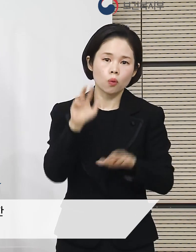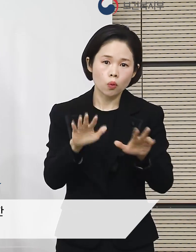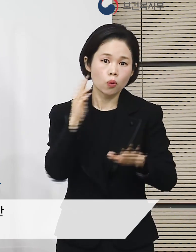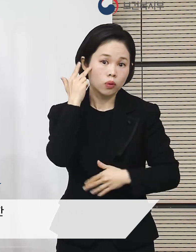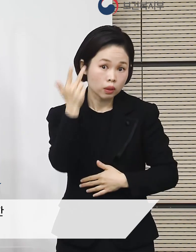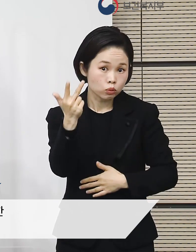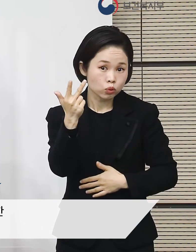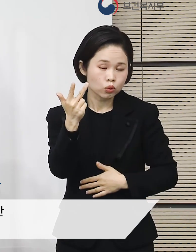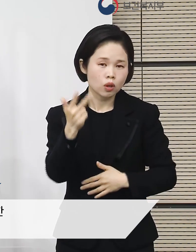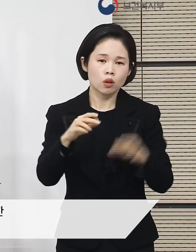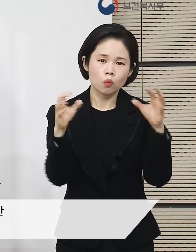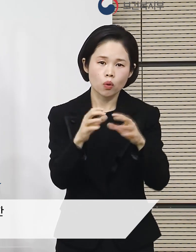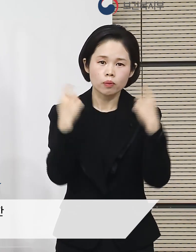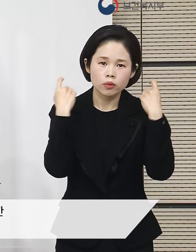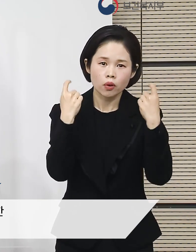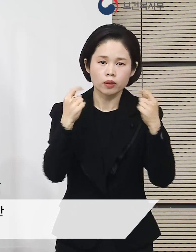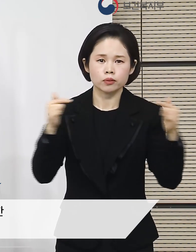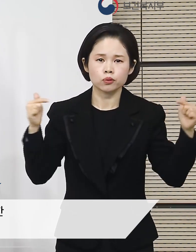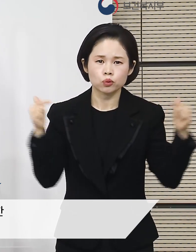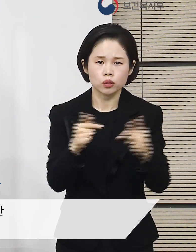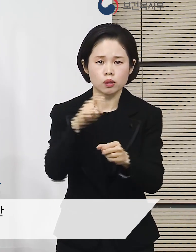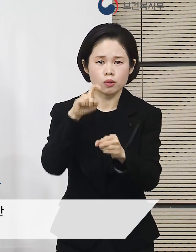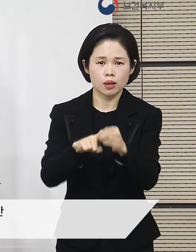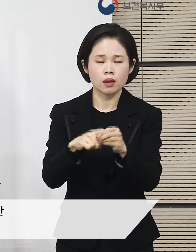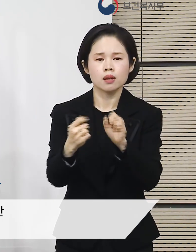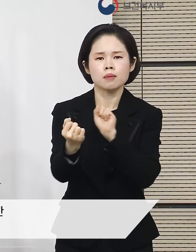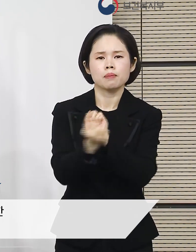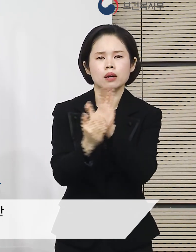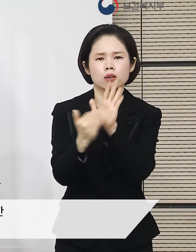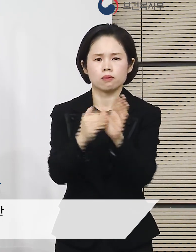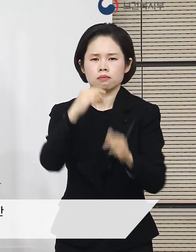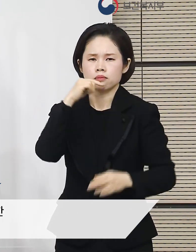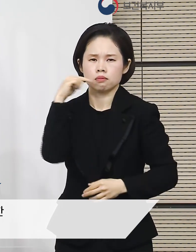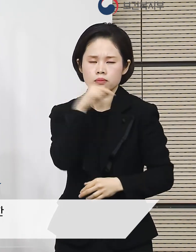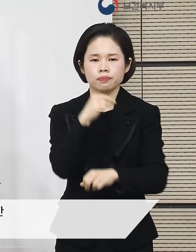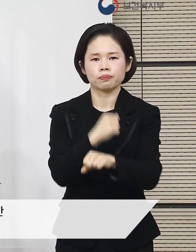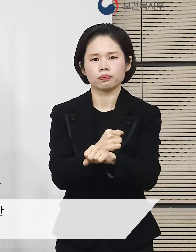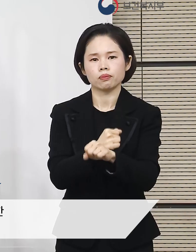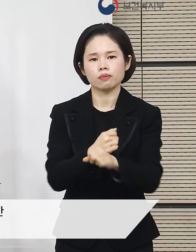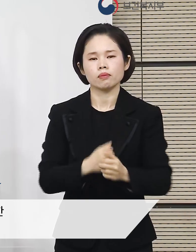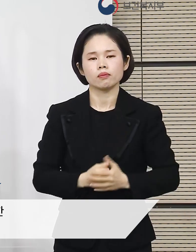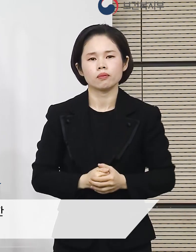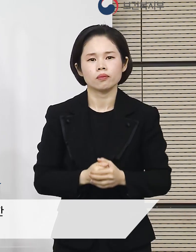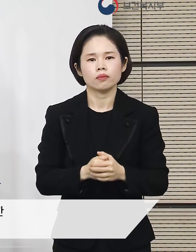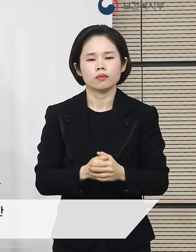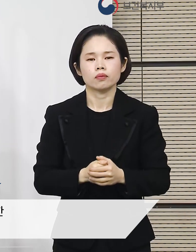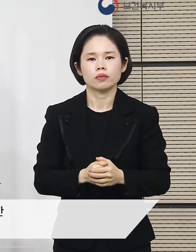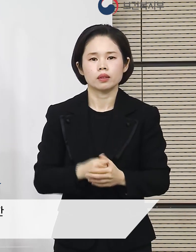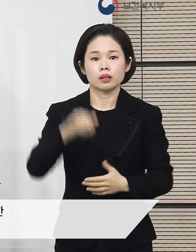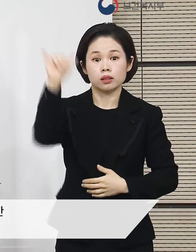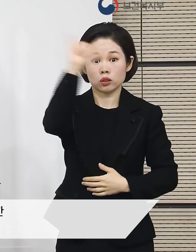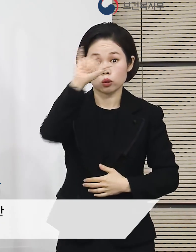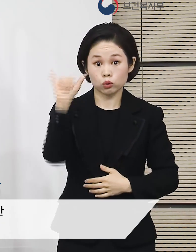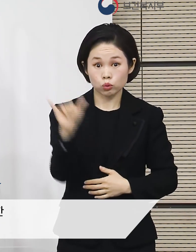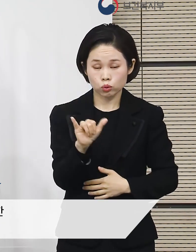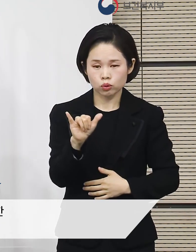성탄절, 연말연시의 모임과 여행을 최소화하기 위한 방역 조치도 강화하여 실시합니다.